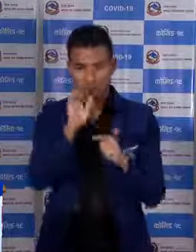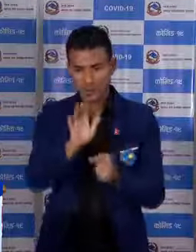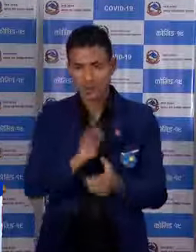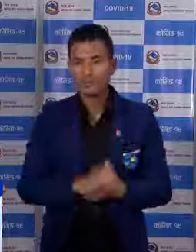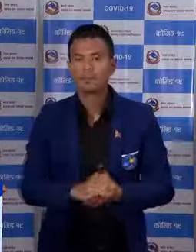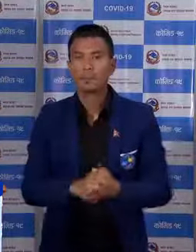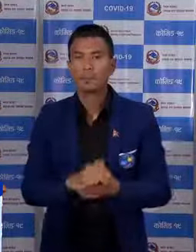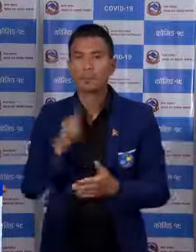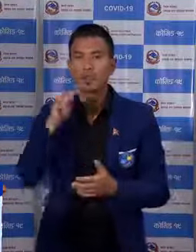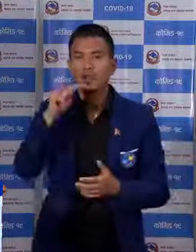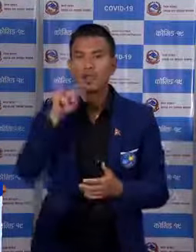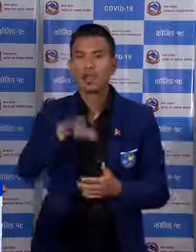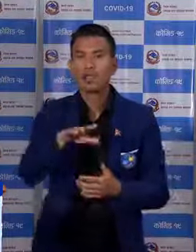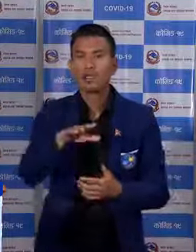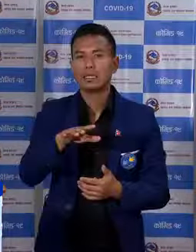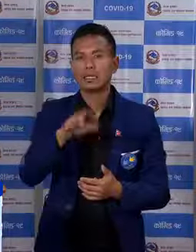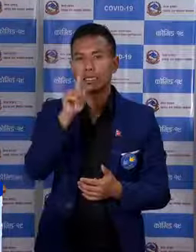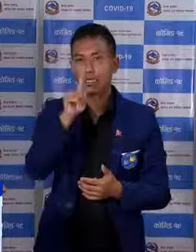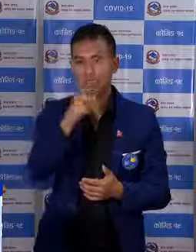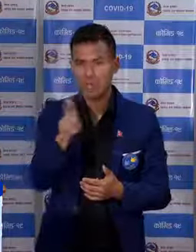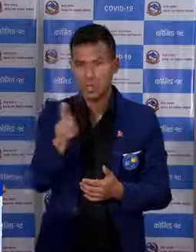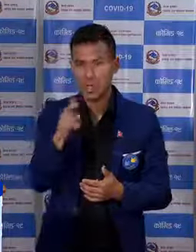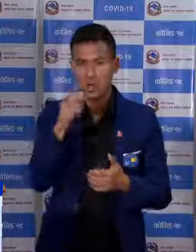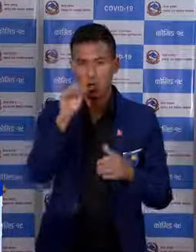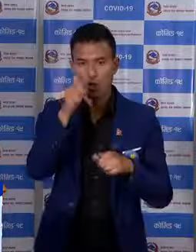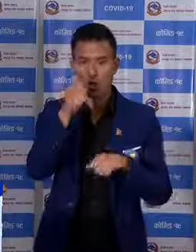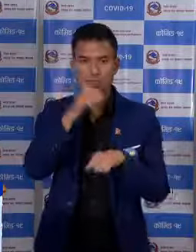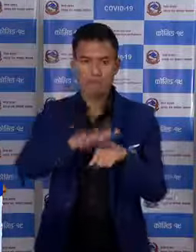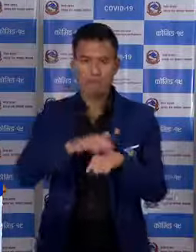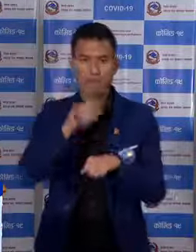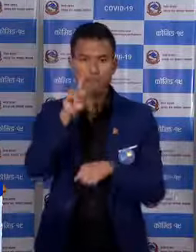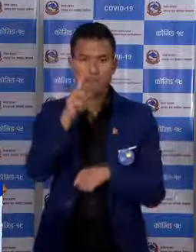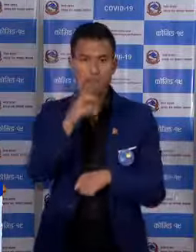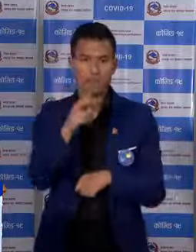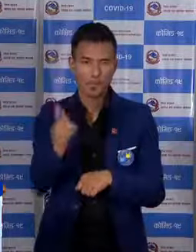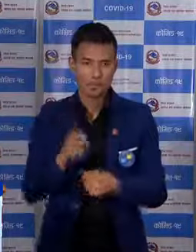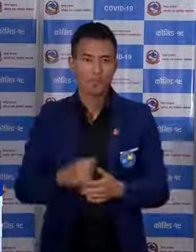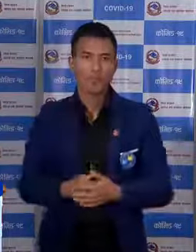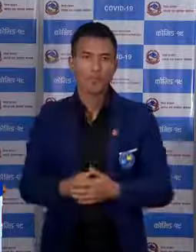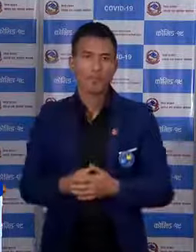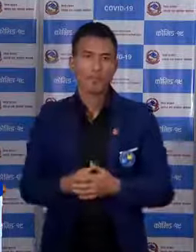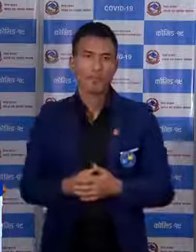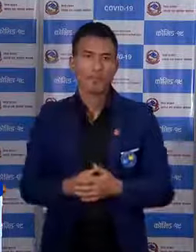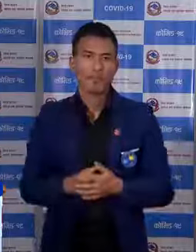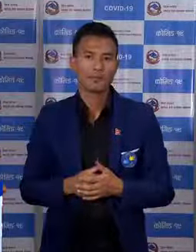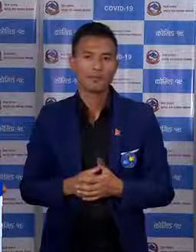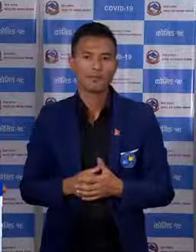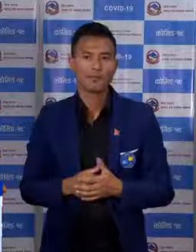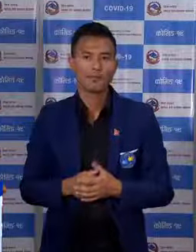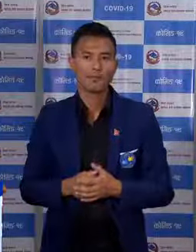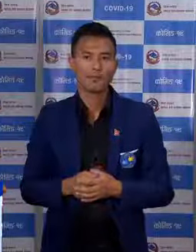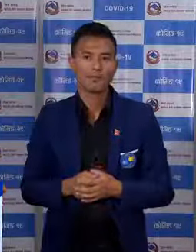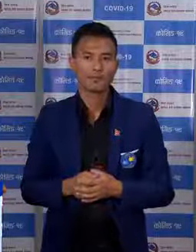हुनुश कमलाली का 1 जाना र र अच्छाम का एक जाना हुनुँँँँछा वांुँदू